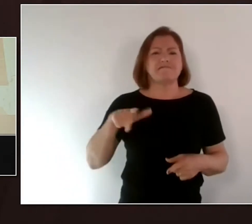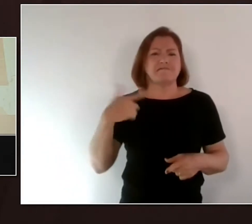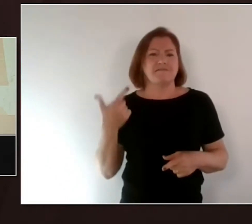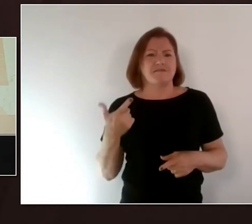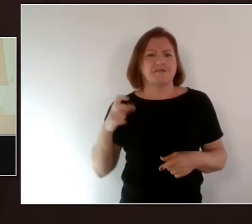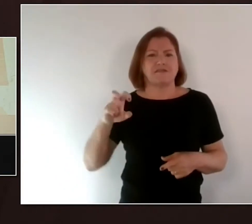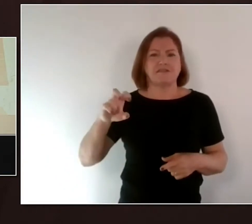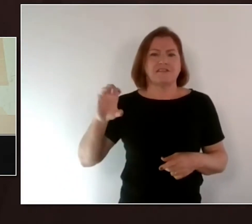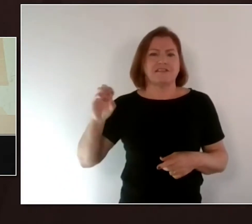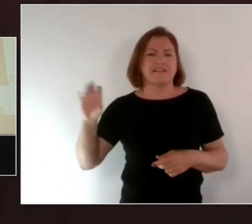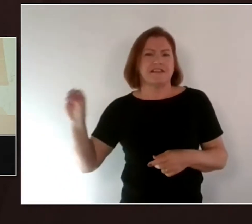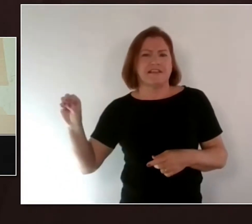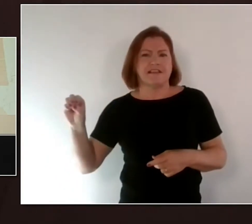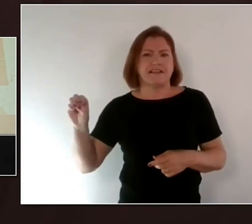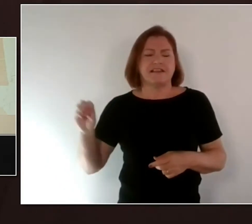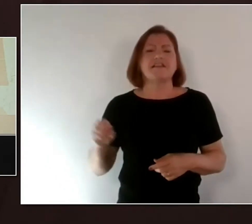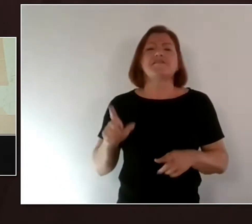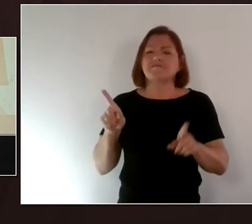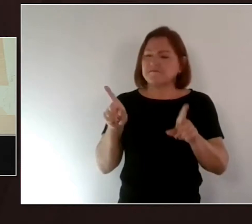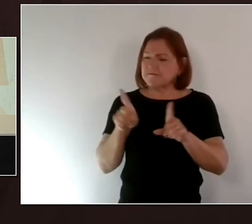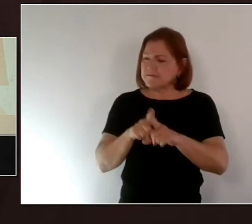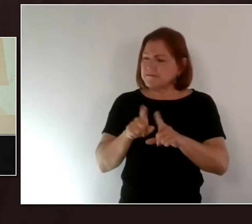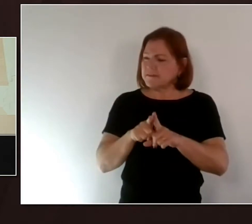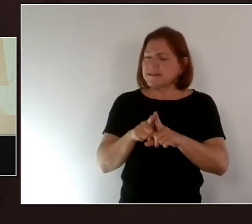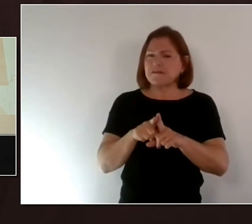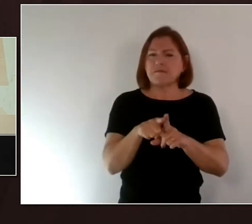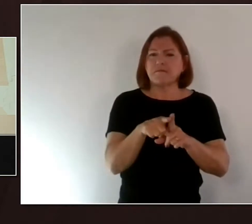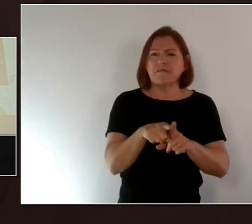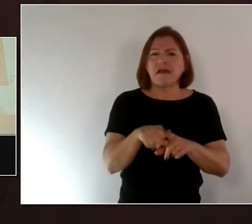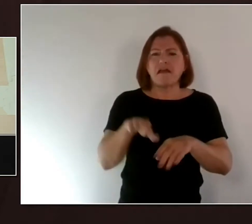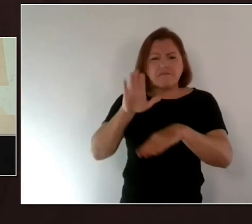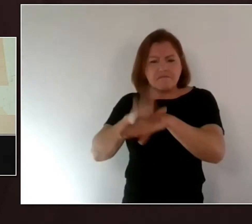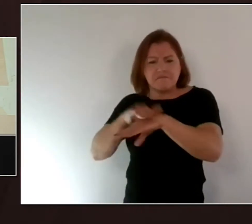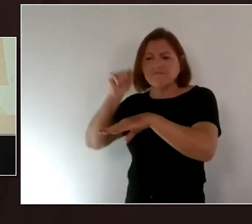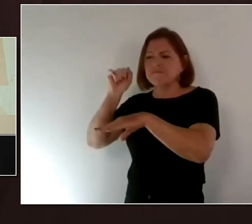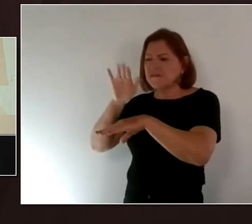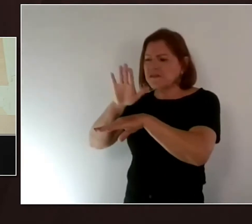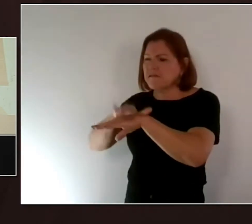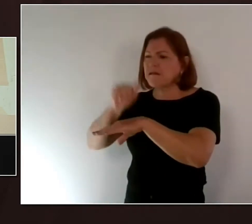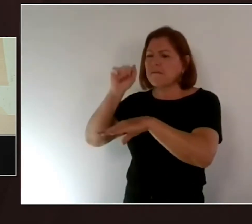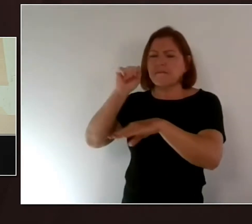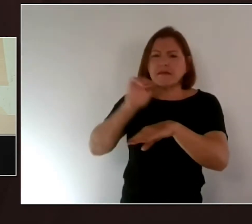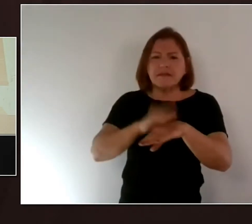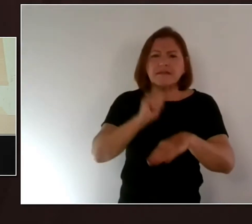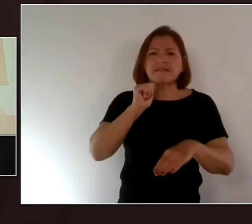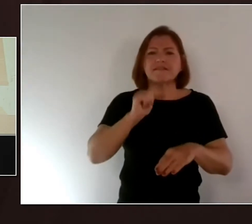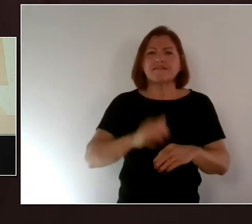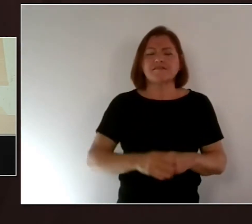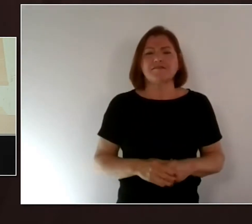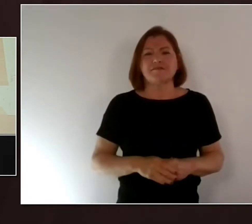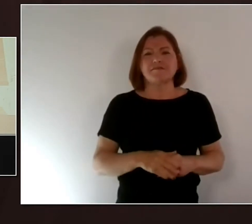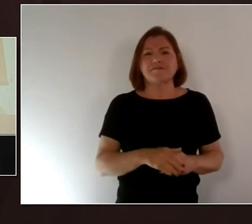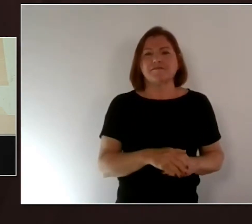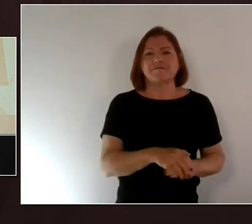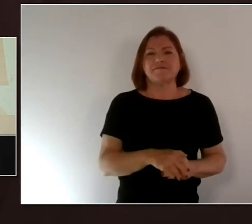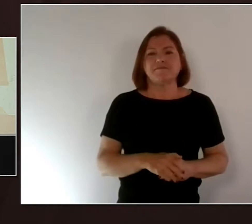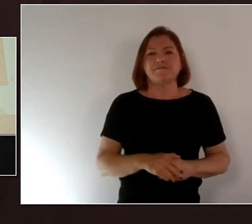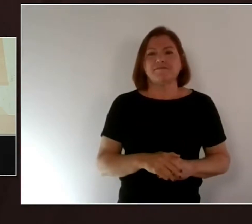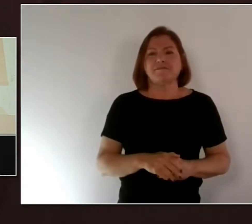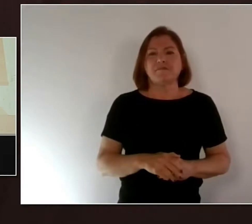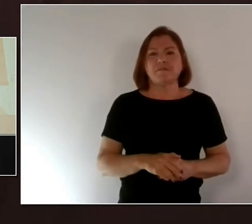são por causa dessa convocação feita. Essa convocação, né, muitos